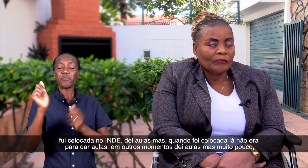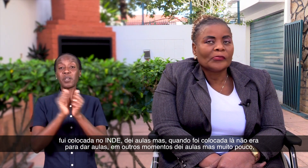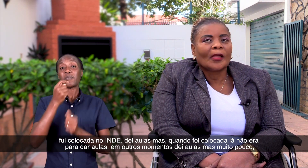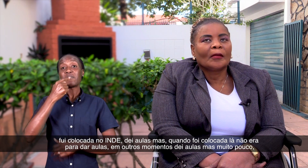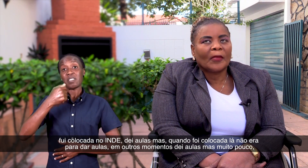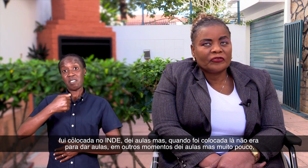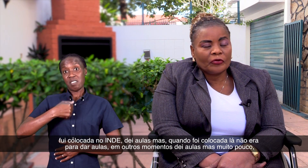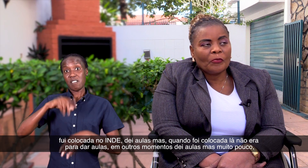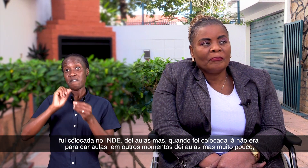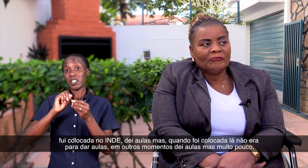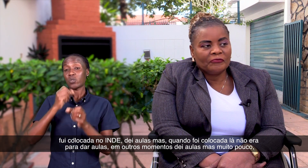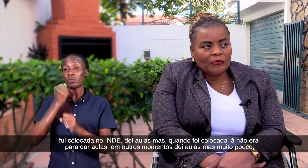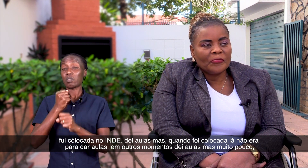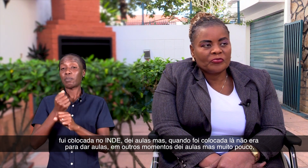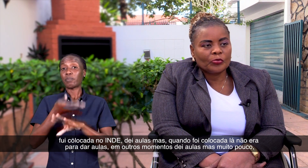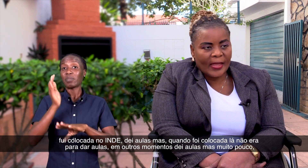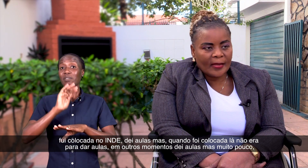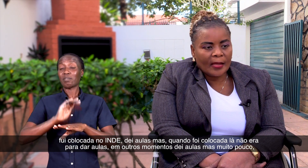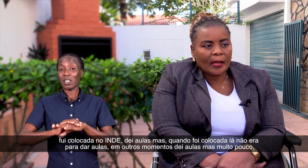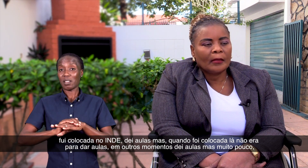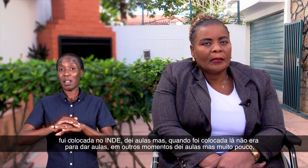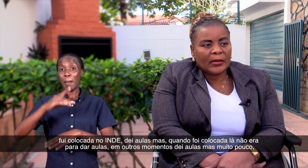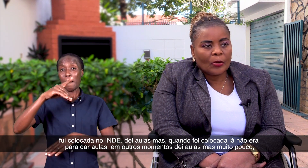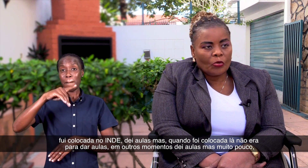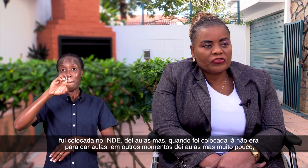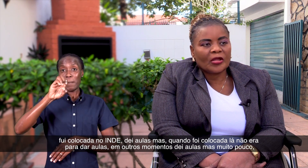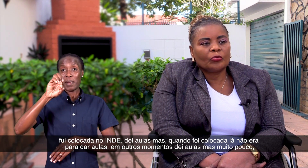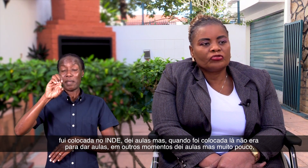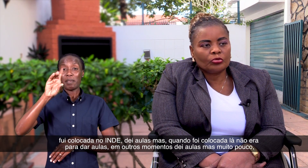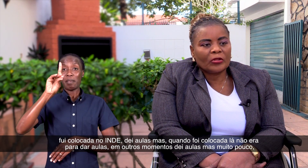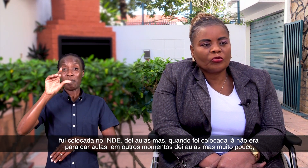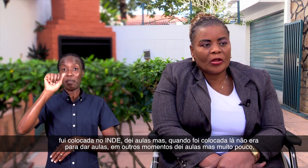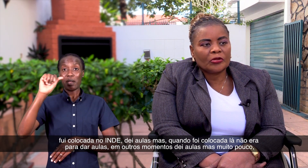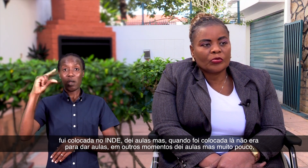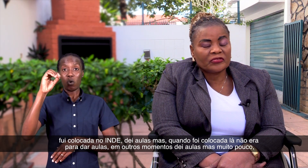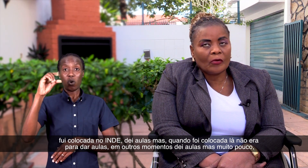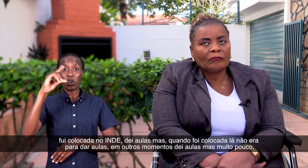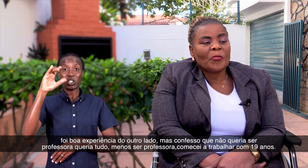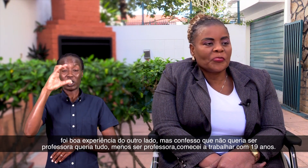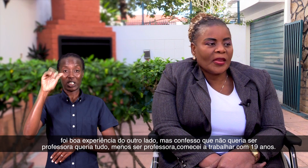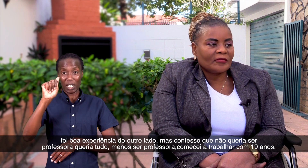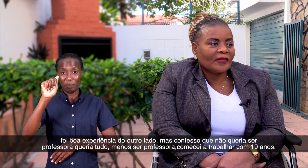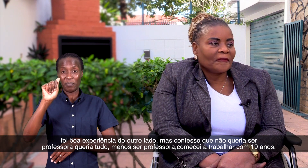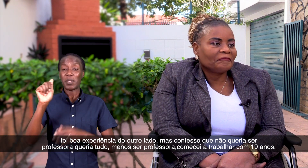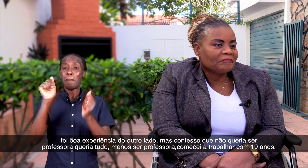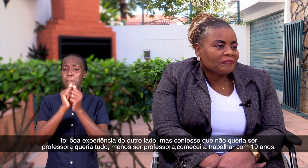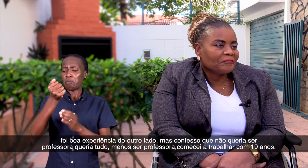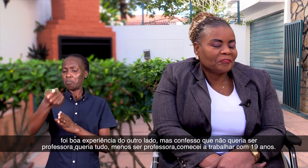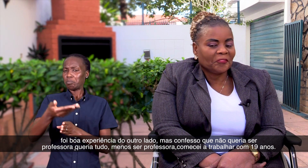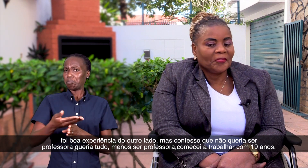pouco. Mas eu fui mesmo técnica pedagógica no Instituto Nacional de Educação. Uma experiência